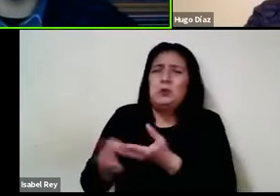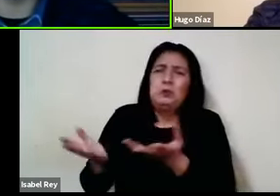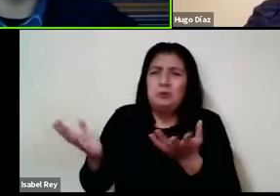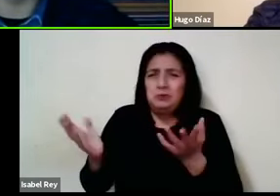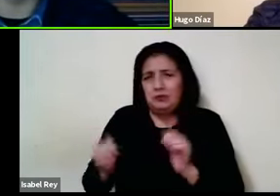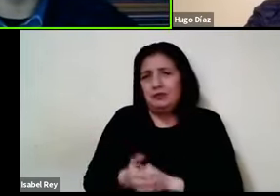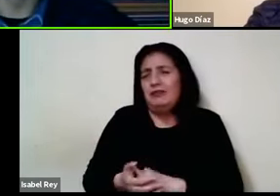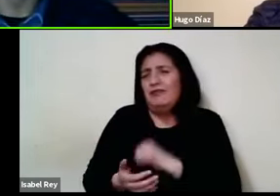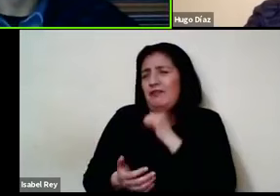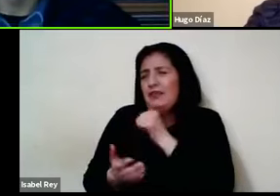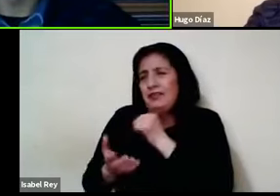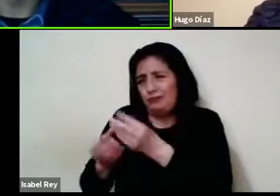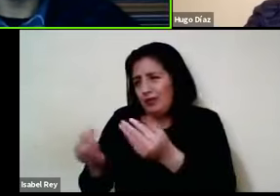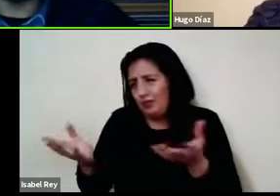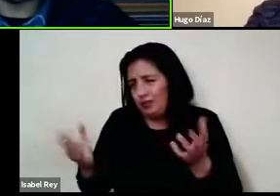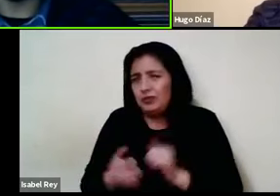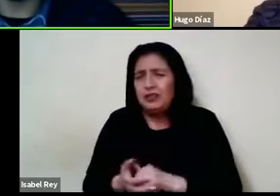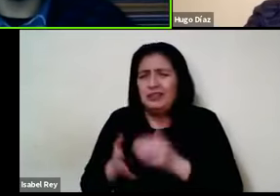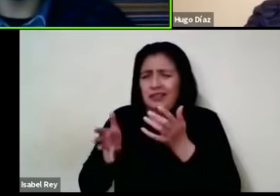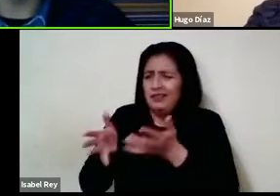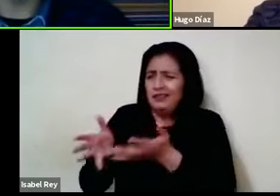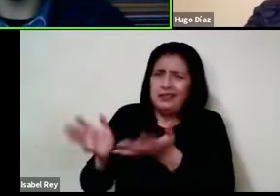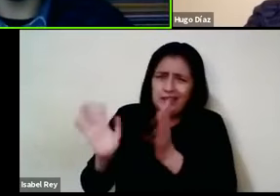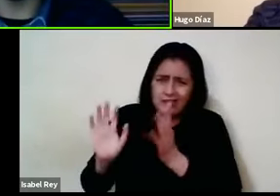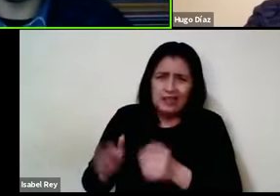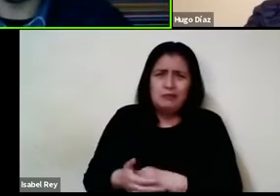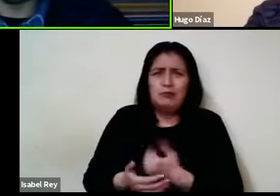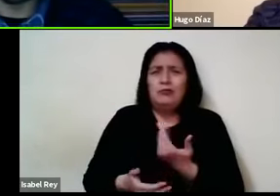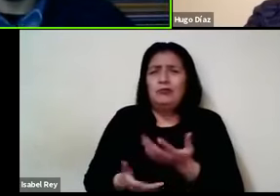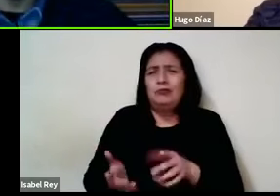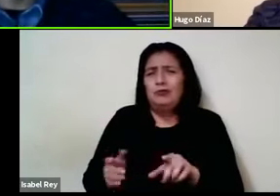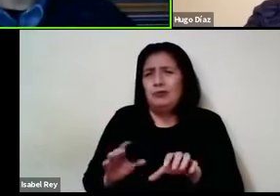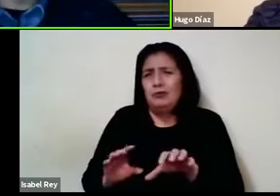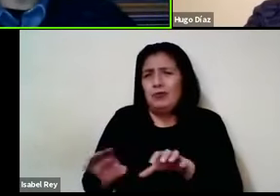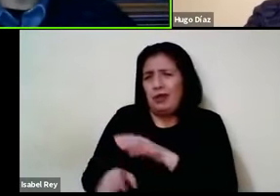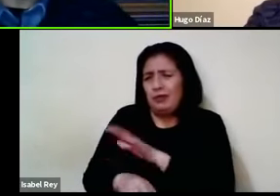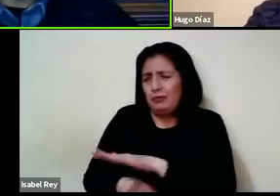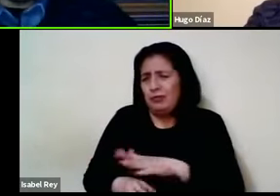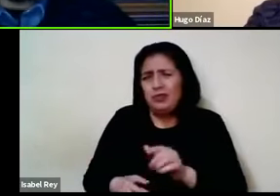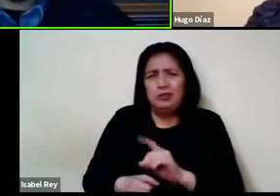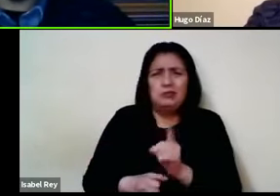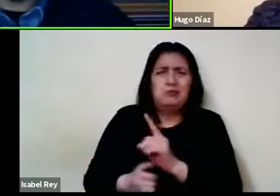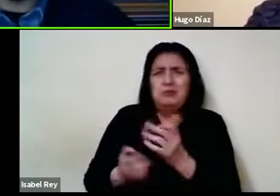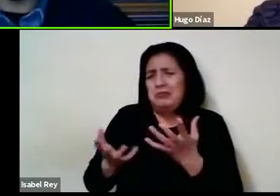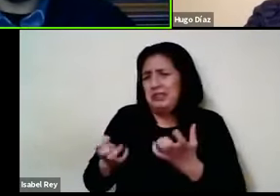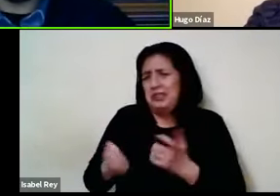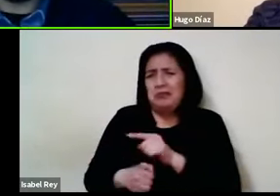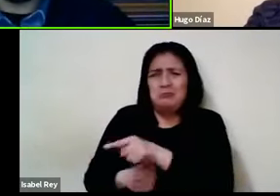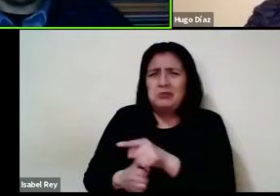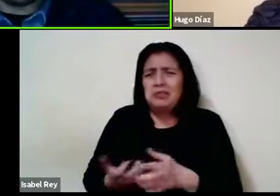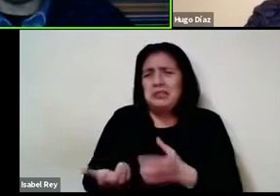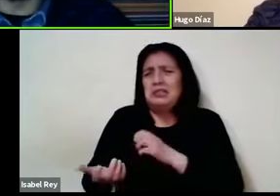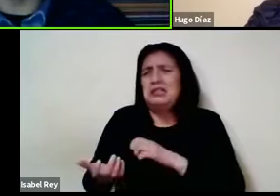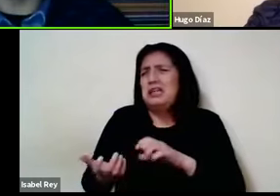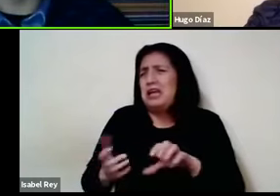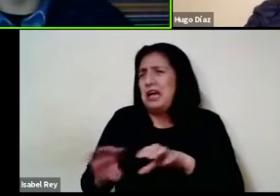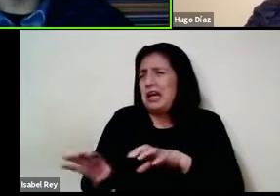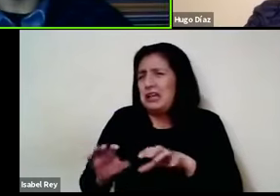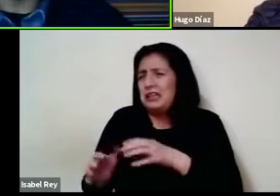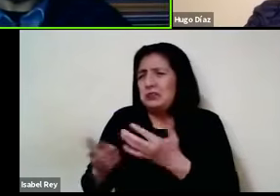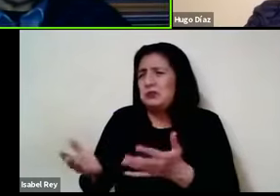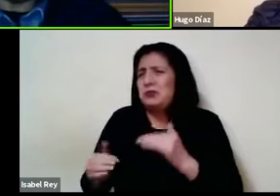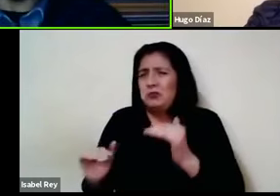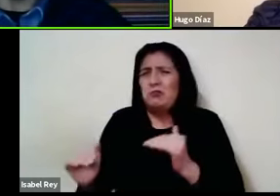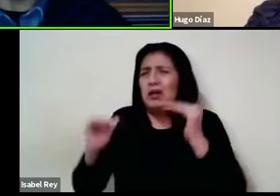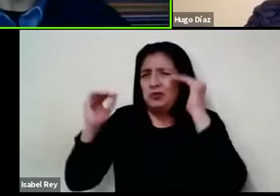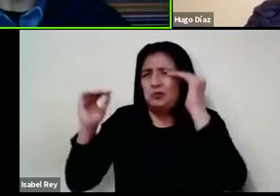adolecen de muchas cosas. Dejemos que comporten como niños. No pretendamos que se comporten como adultos. Y entonces